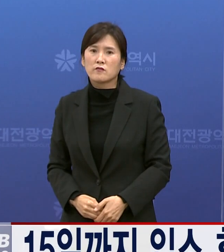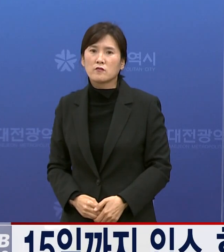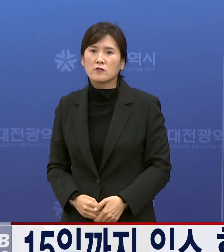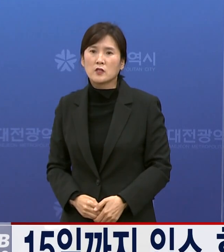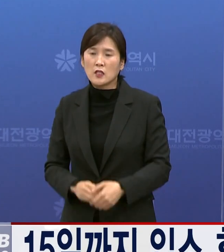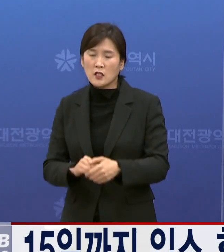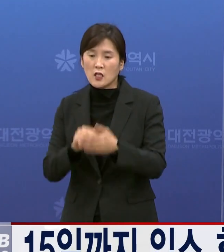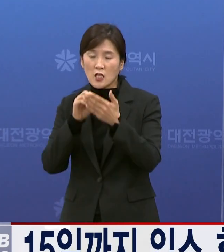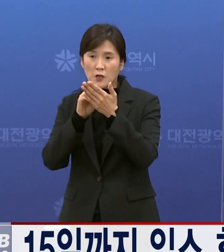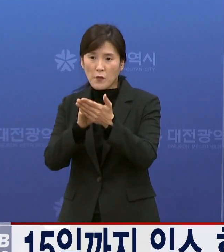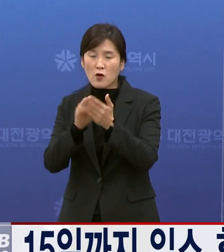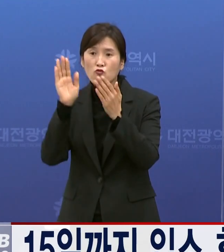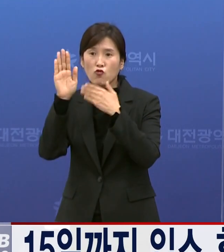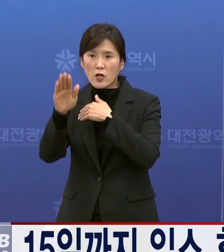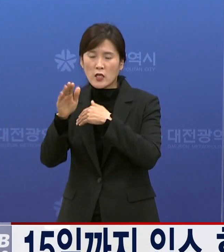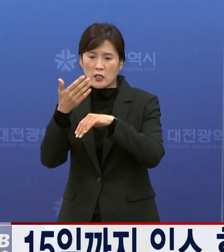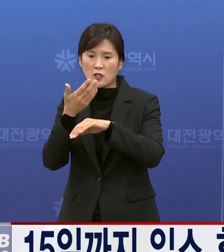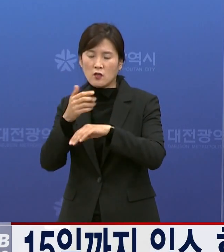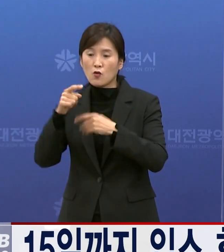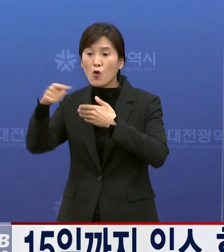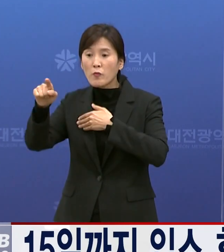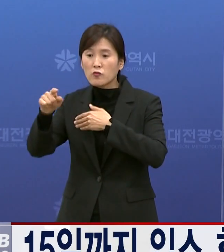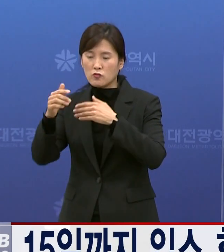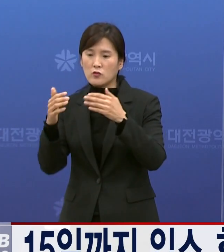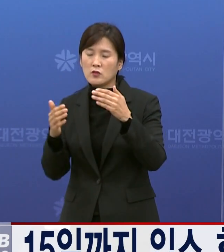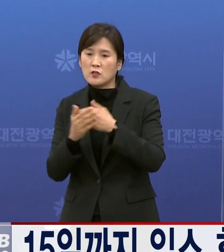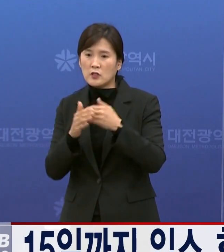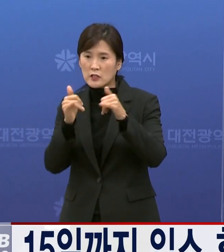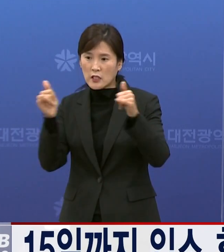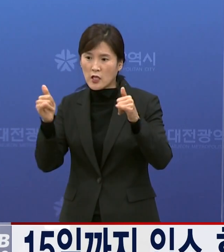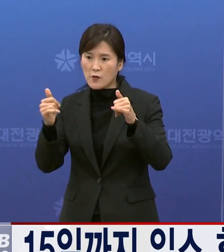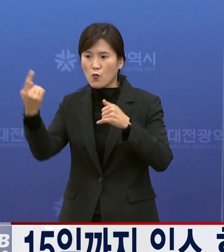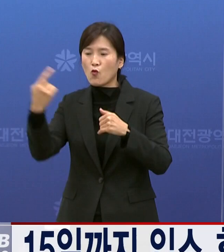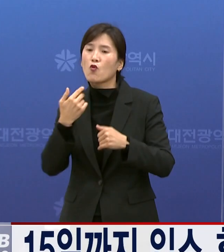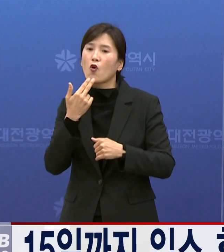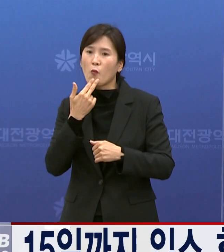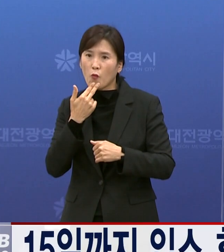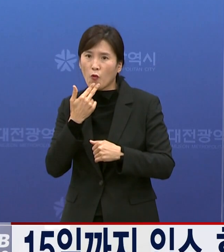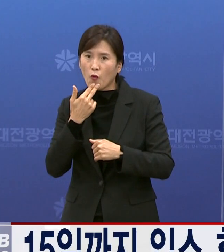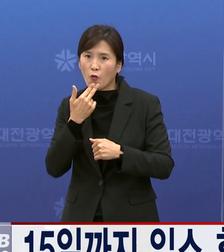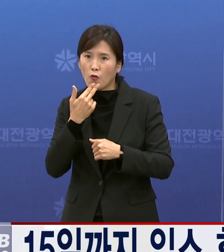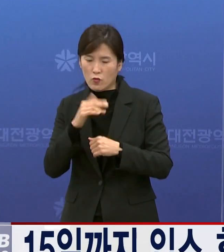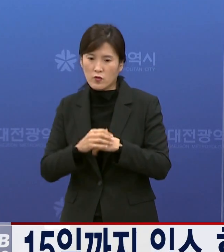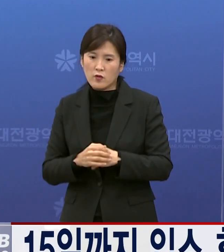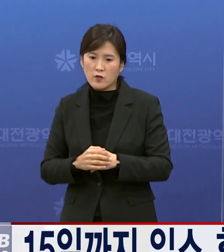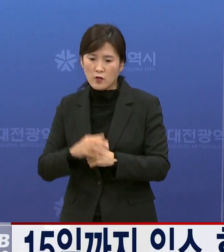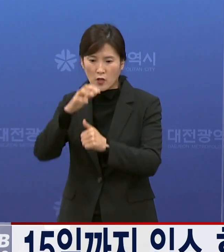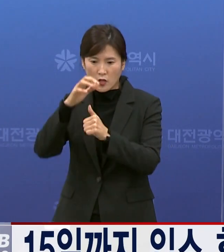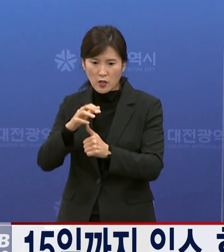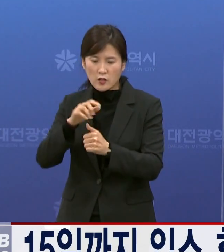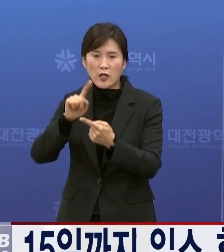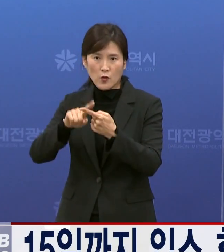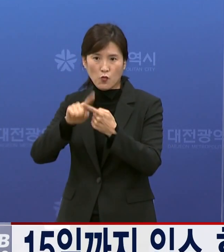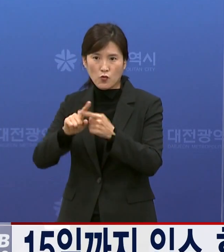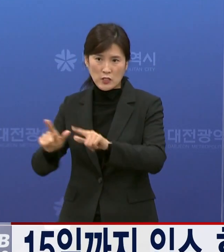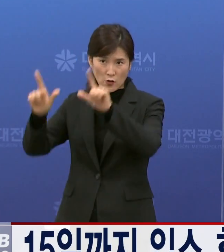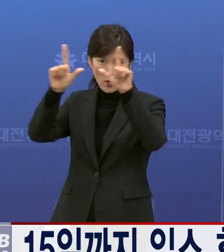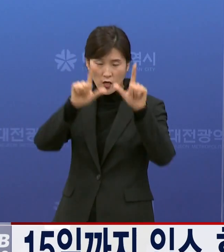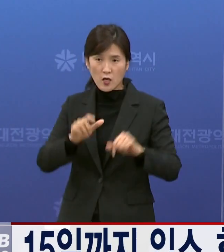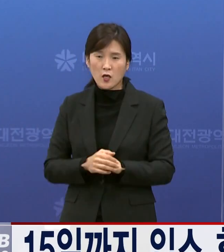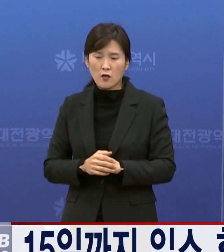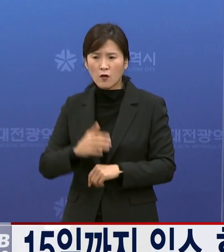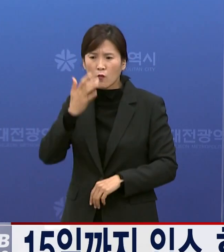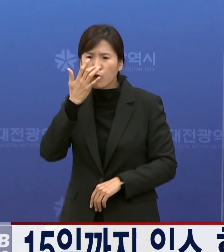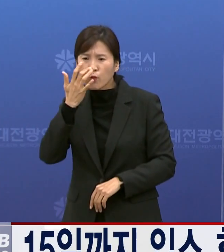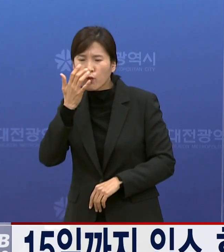다만 입소 후에 외부인의 출입은 없이 격리된 채로 생활을 한 것으로 알려지고 있습니다. 따라서 무증상